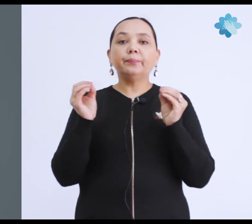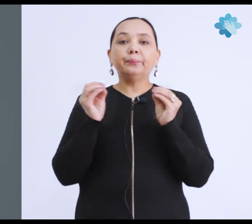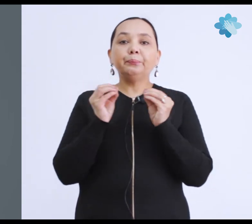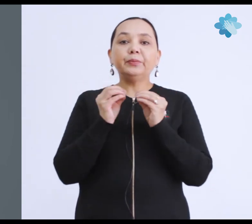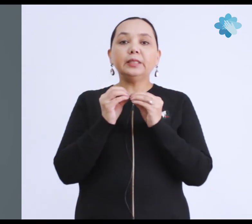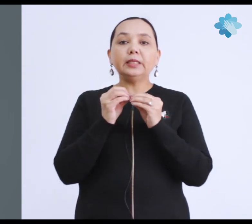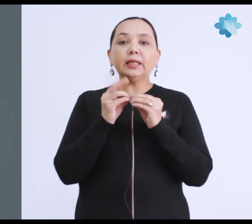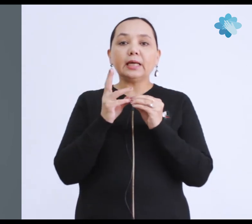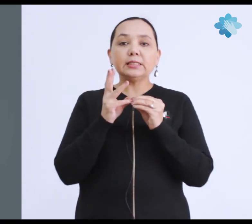двенадцать,